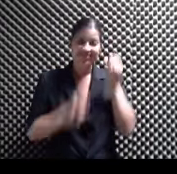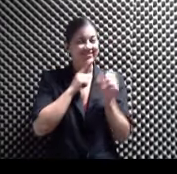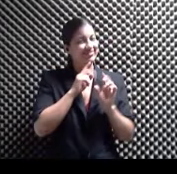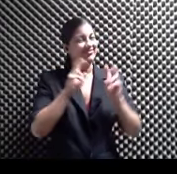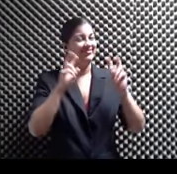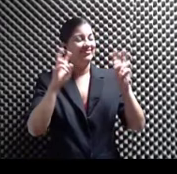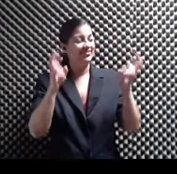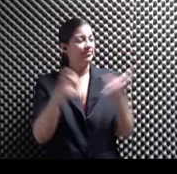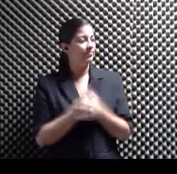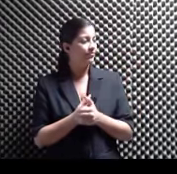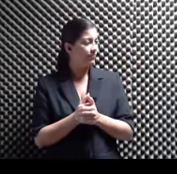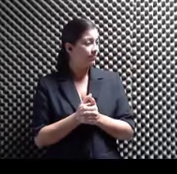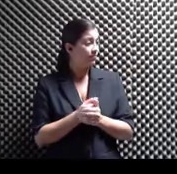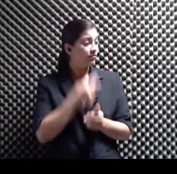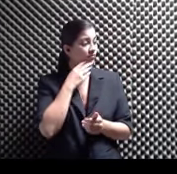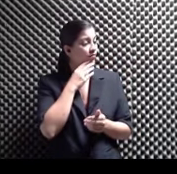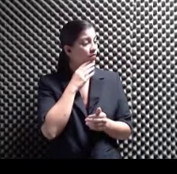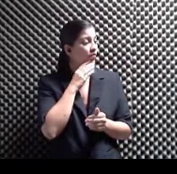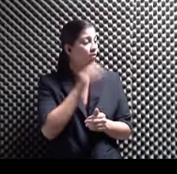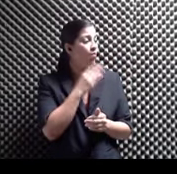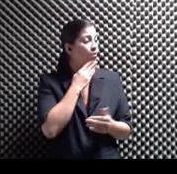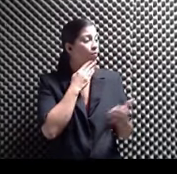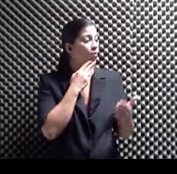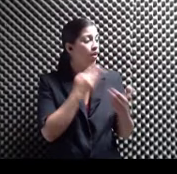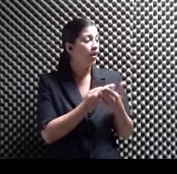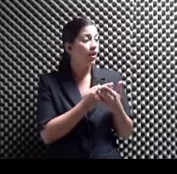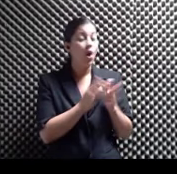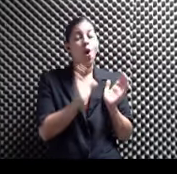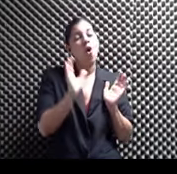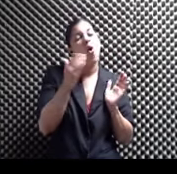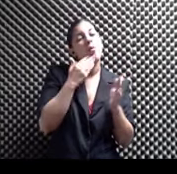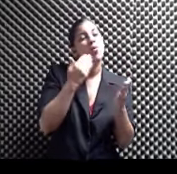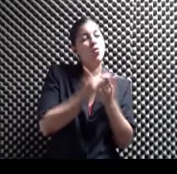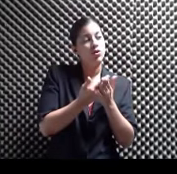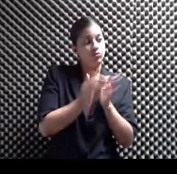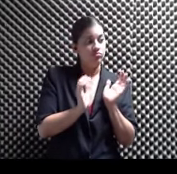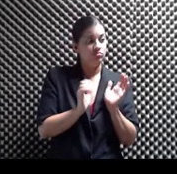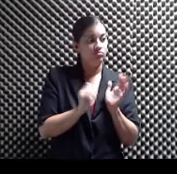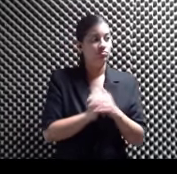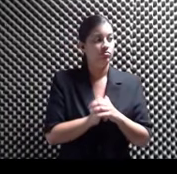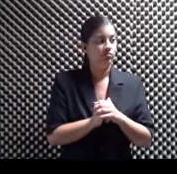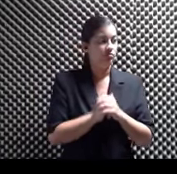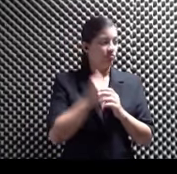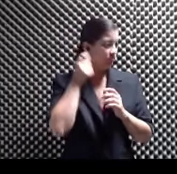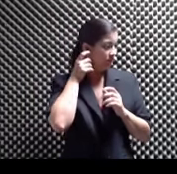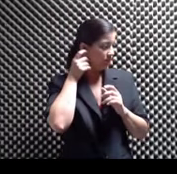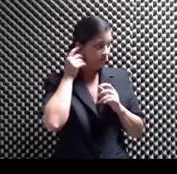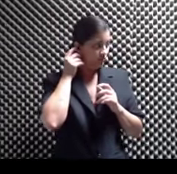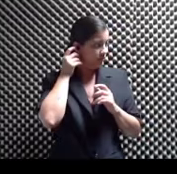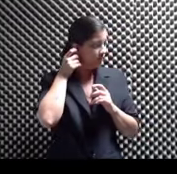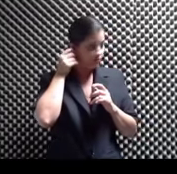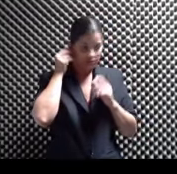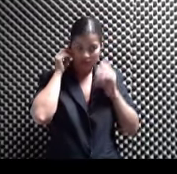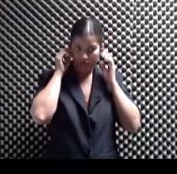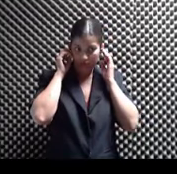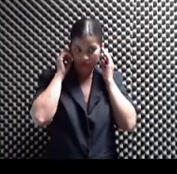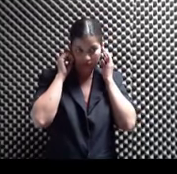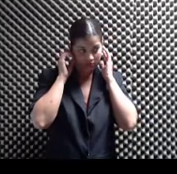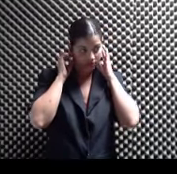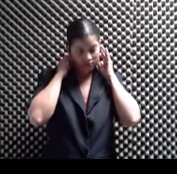envainalo, sí. Mira, como bueno. Como bueno, tienes que echarlo para allá, el coso. Como bueno. Ah, que quieres sí, que haga el son.